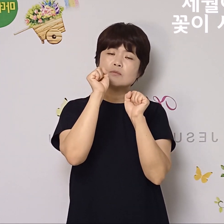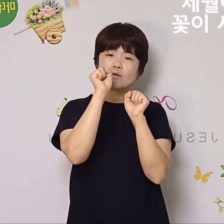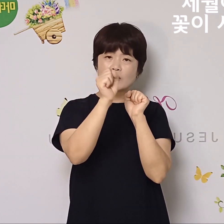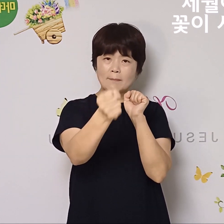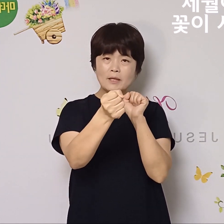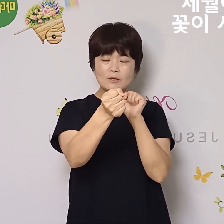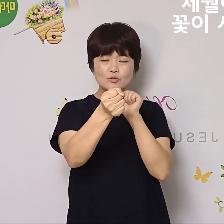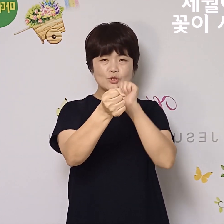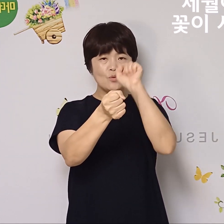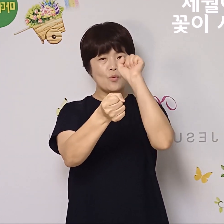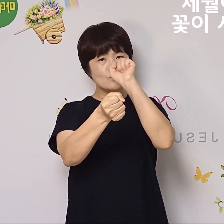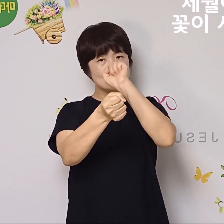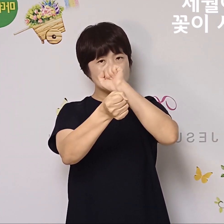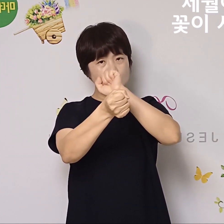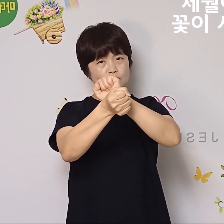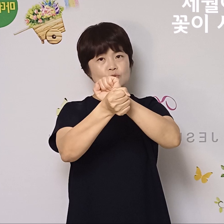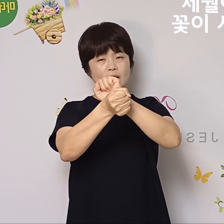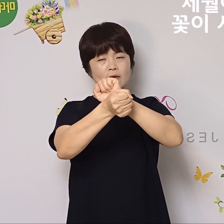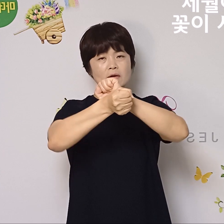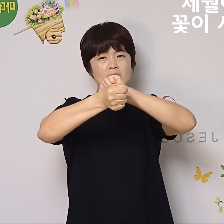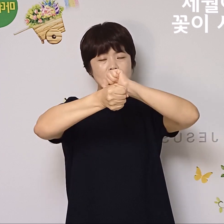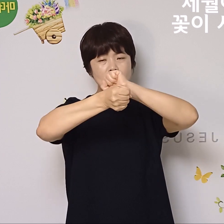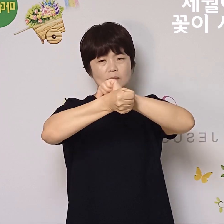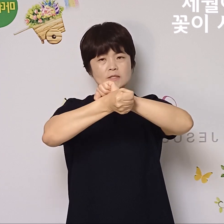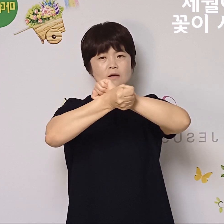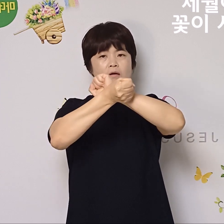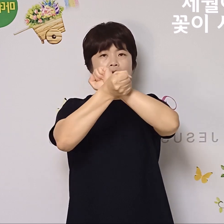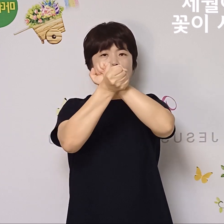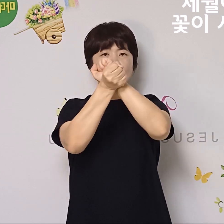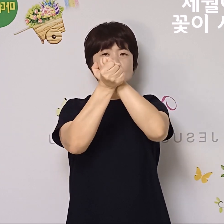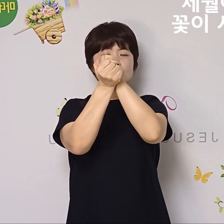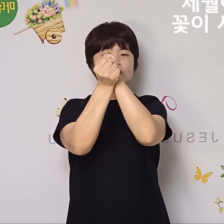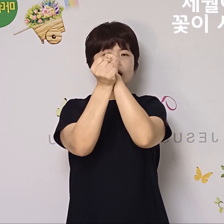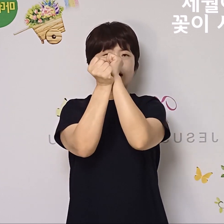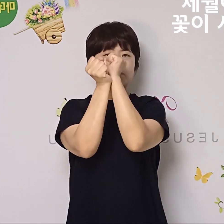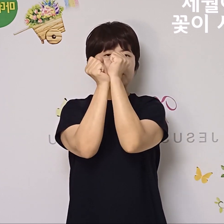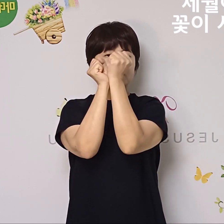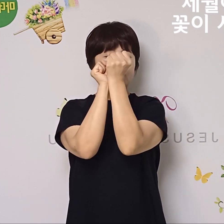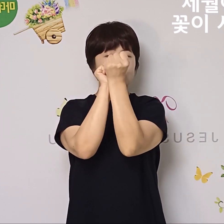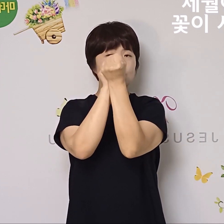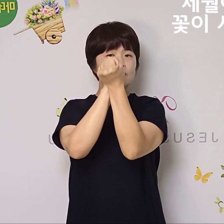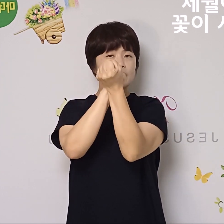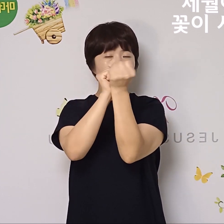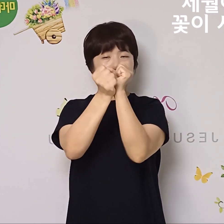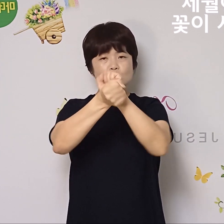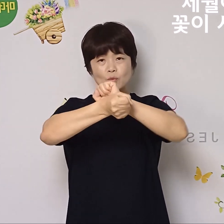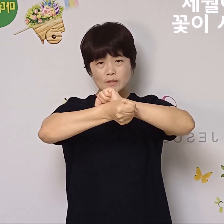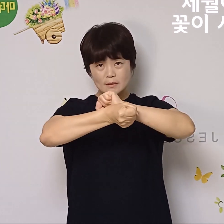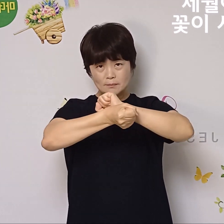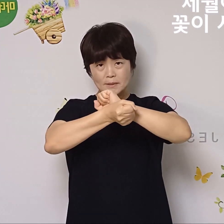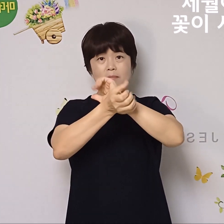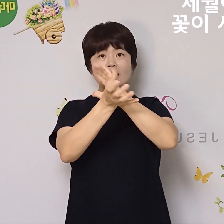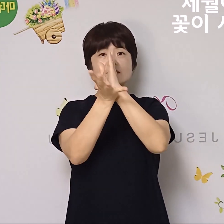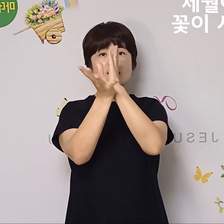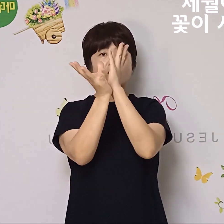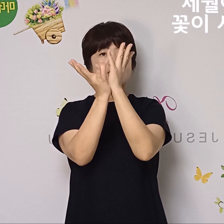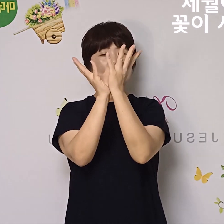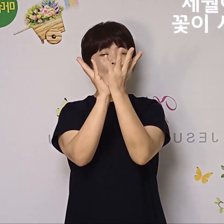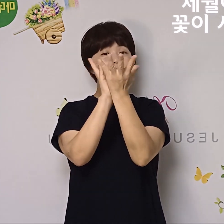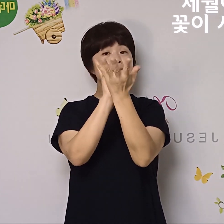먼저 앞에다 두시고 오른손이 뒤로 가요. 그러면서 오른손으로 앞으로 이렇게 올 건데요. 손을 피면서 꽃이